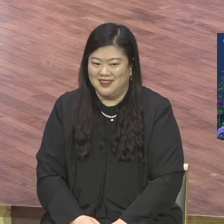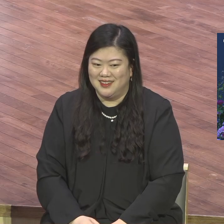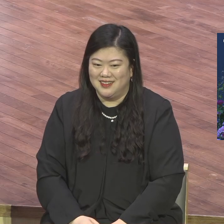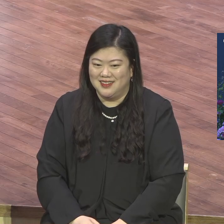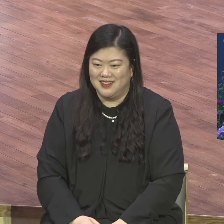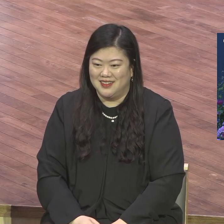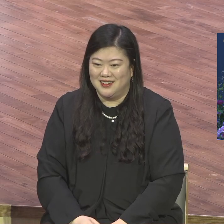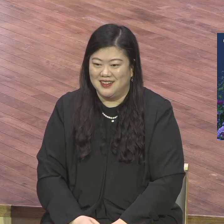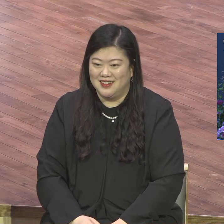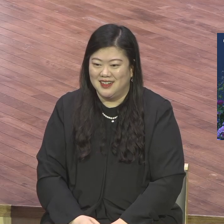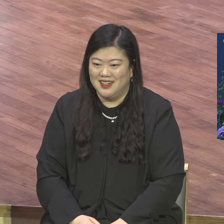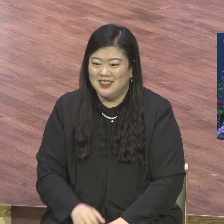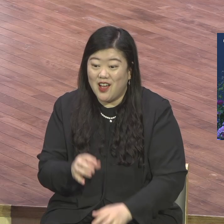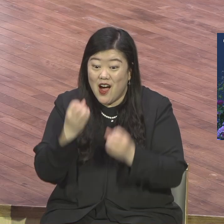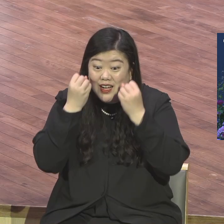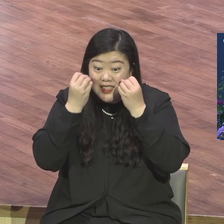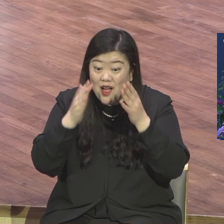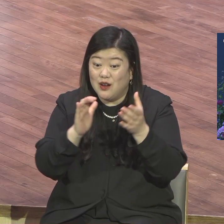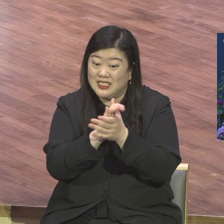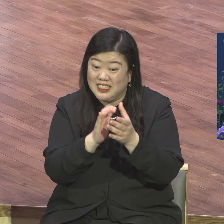자,